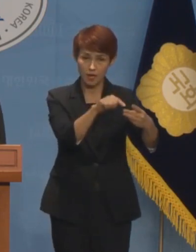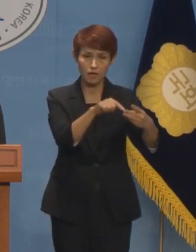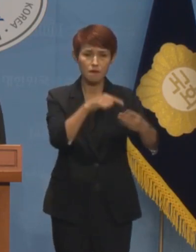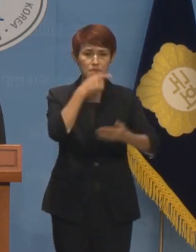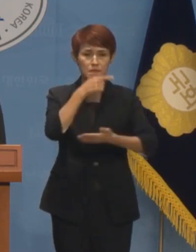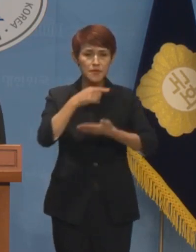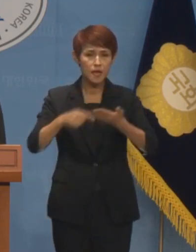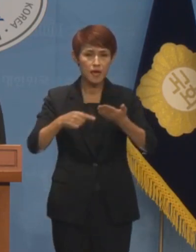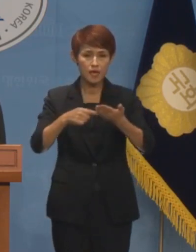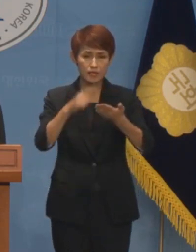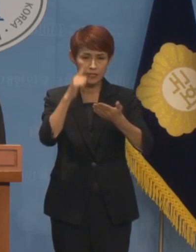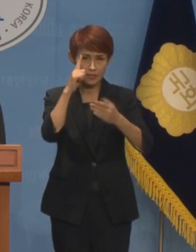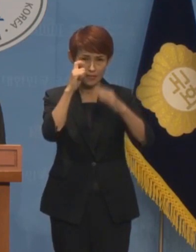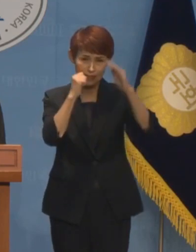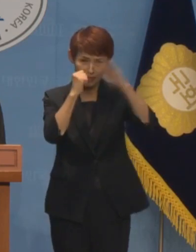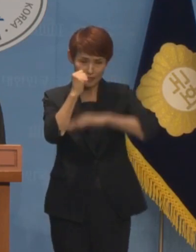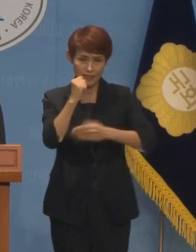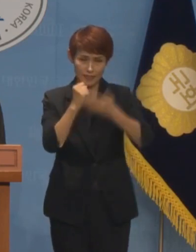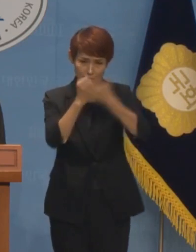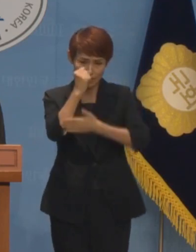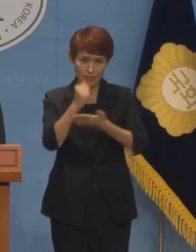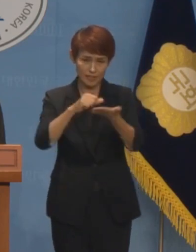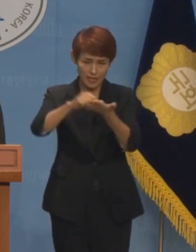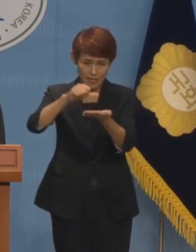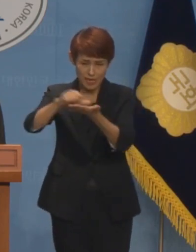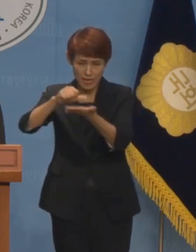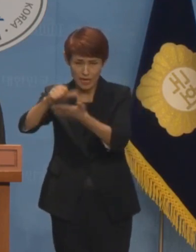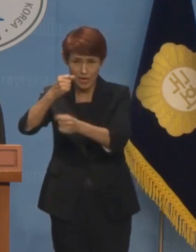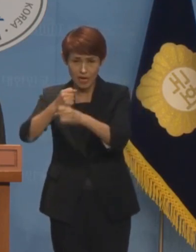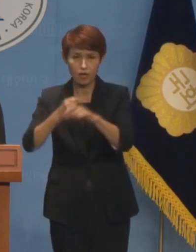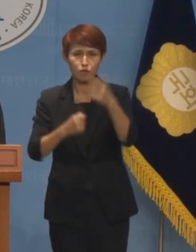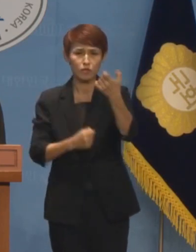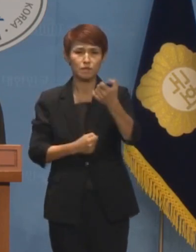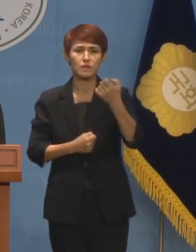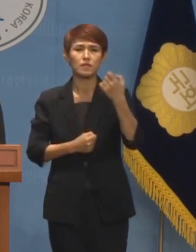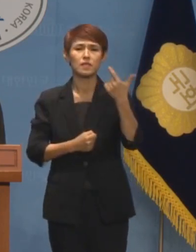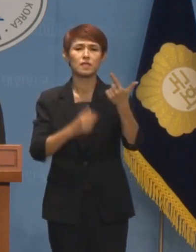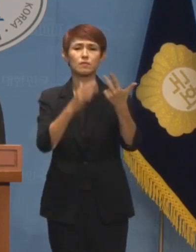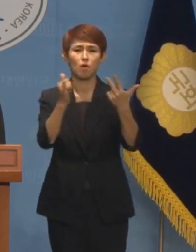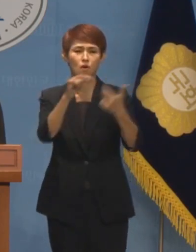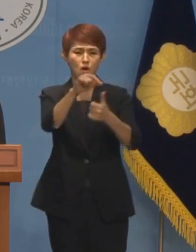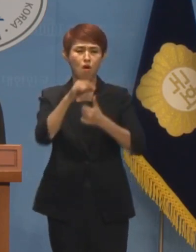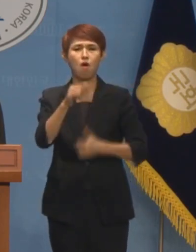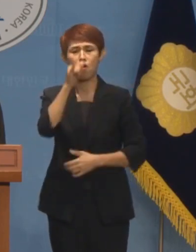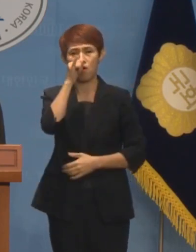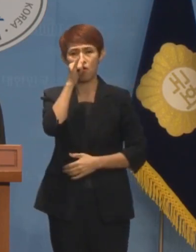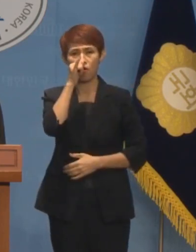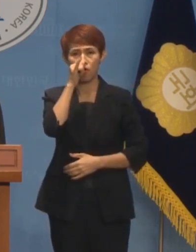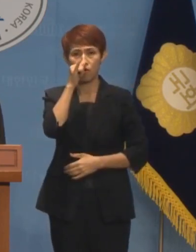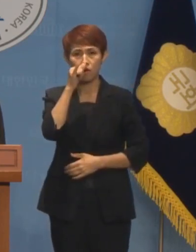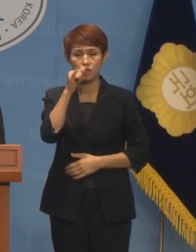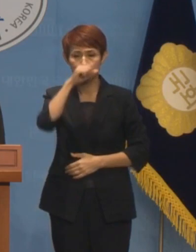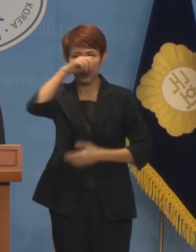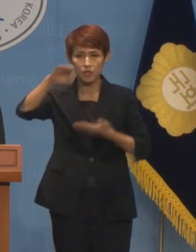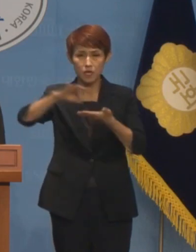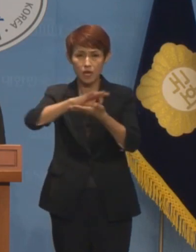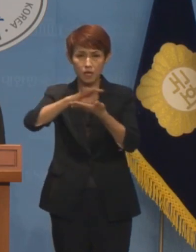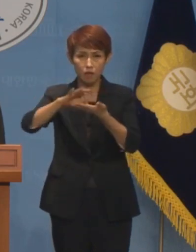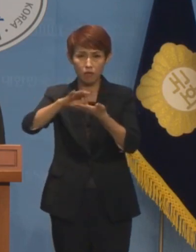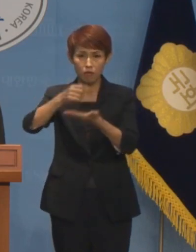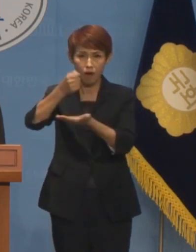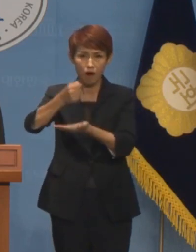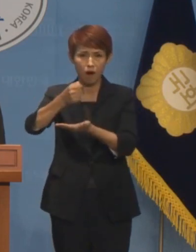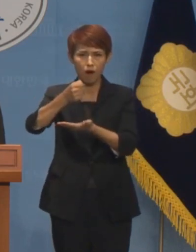삭제 지원만도 67명의 인력을 운영했던 경험을 보면 현재 잡아둔 예산 규모로 감당할